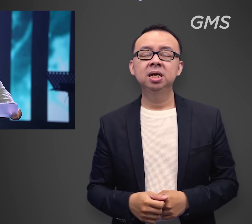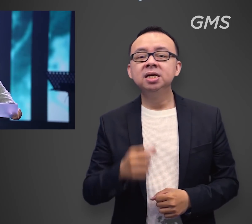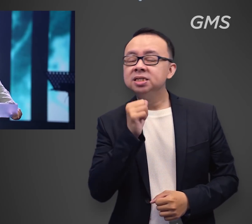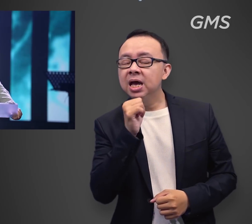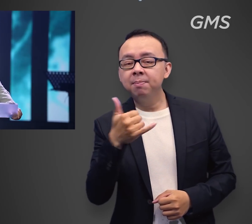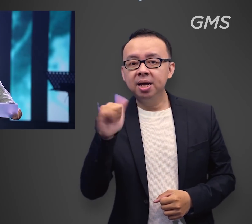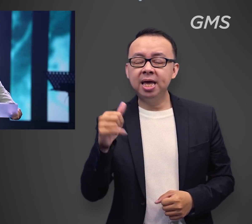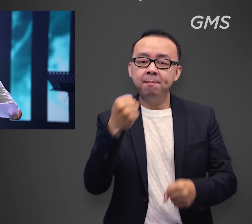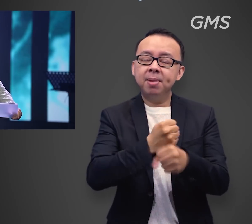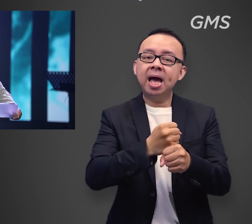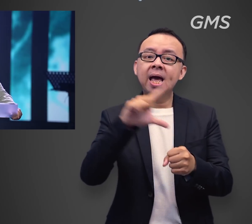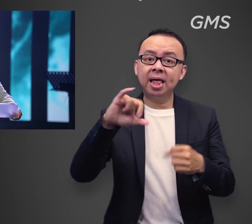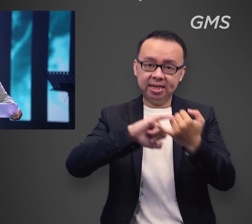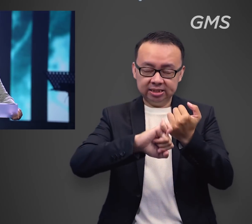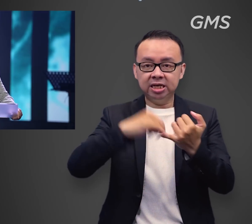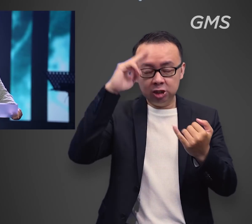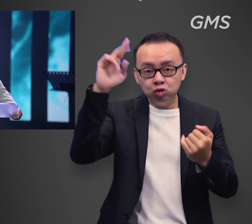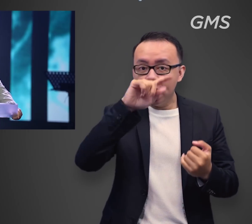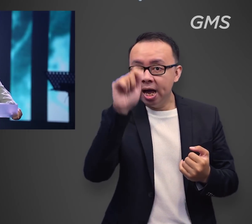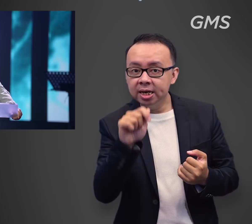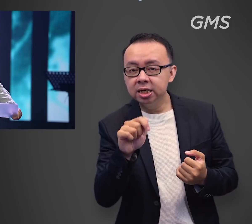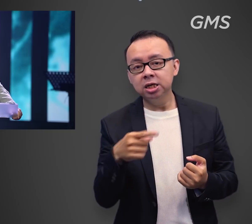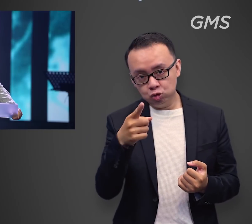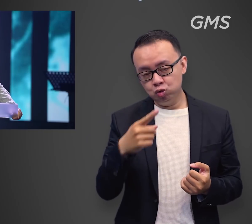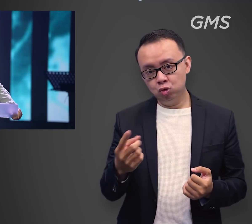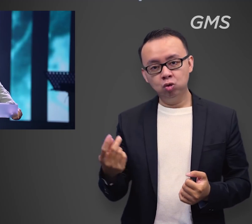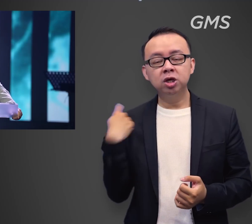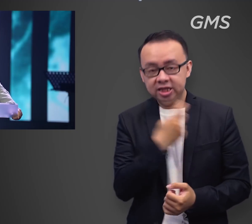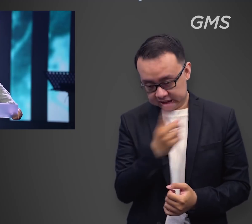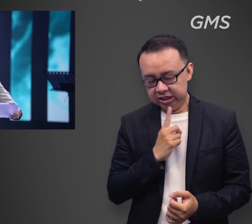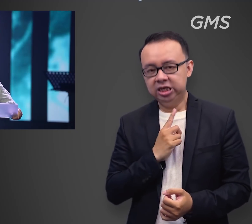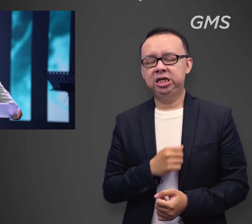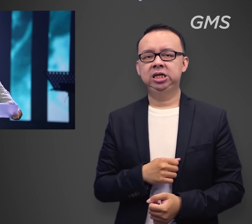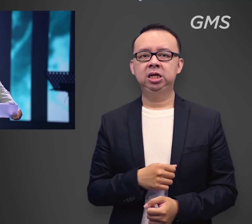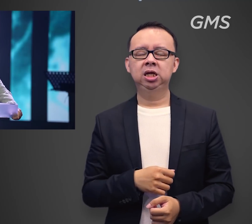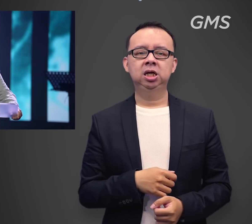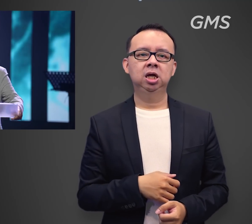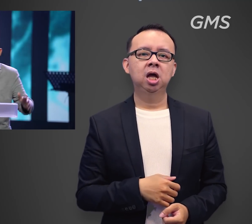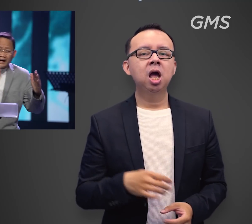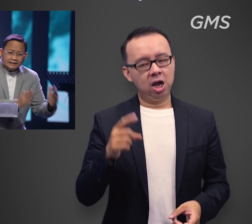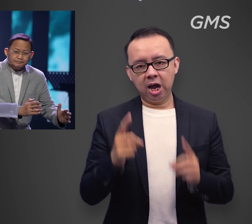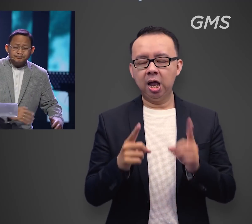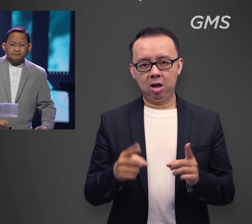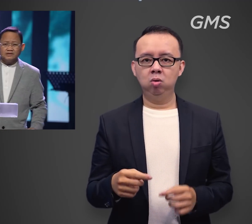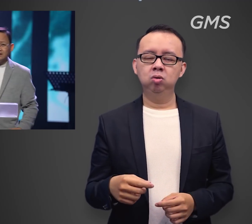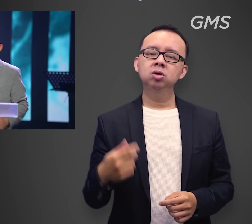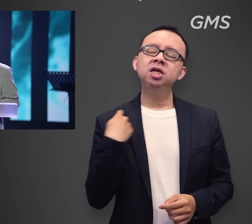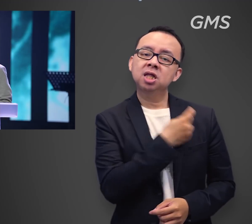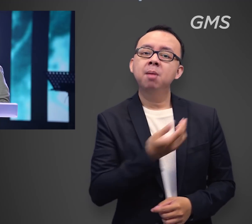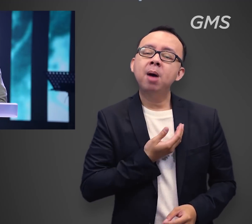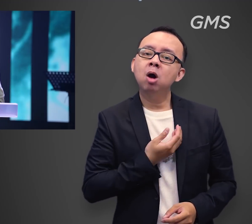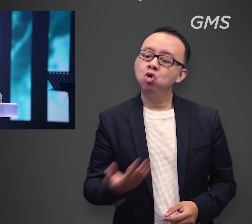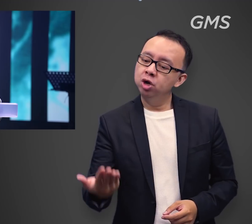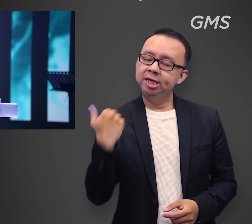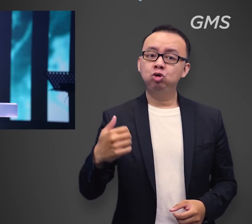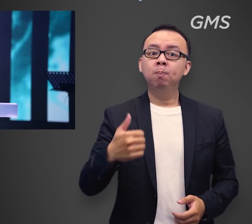Tuhan? Adalah kita sendiri. Kita yang menolak hidup dalam perjanjian. Tapi selama kita adalah orang yang mau hidup benar,